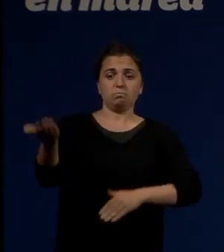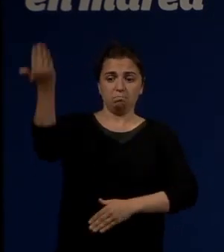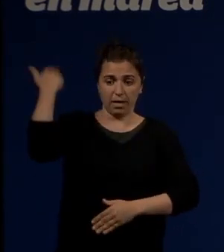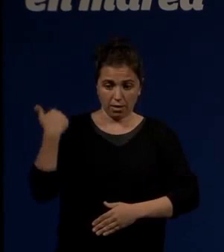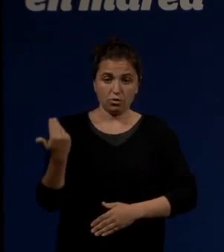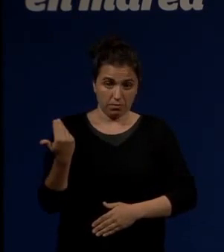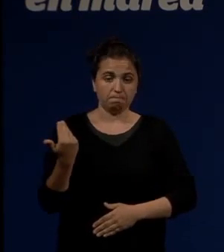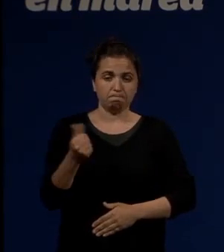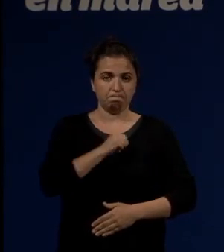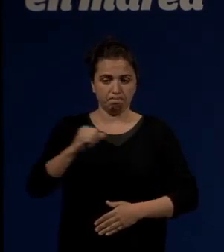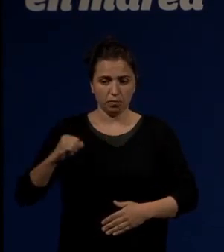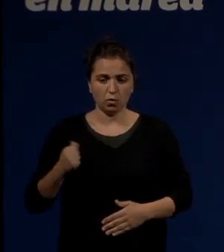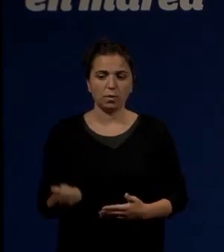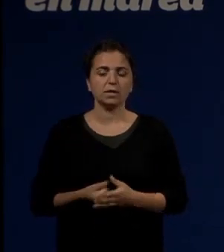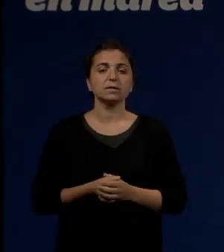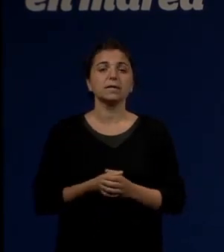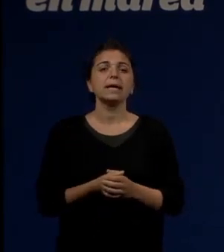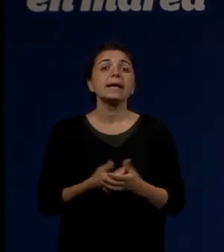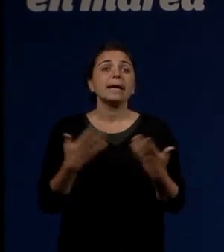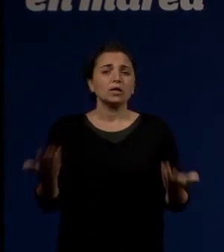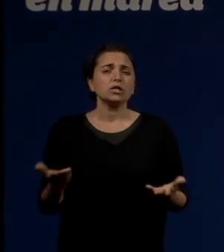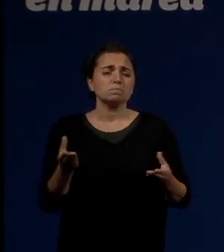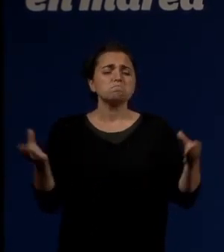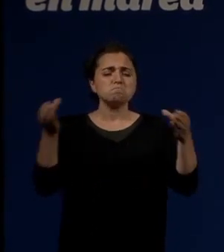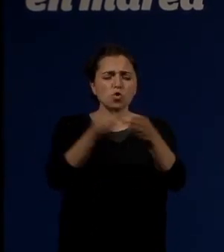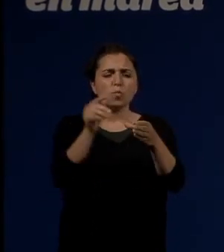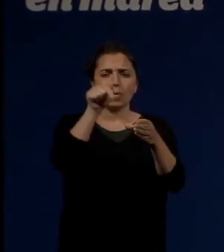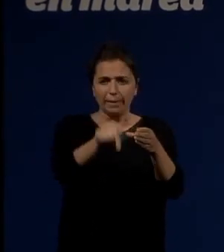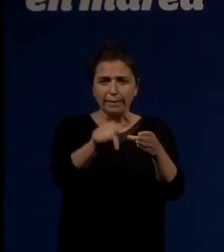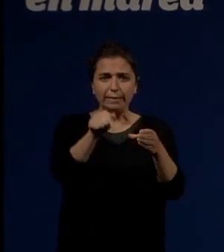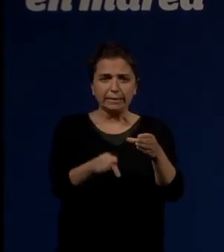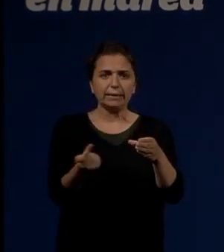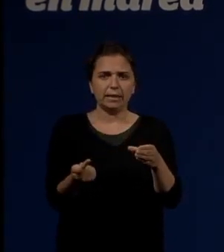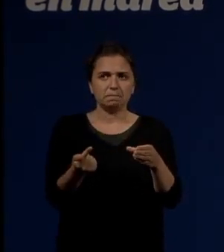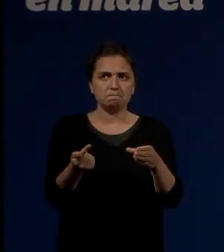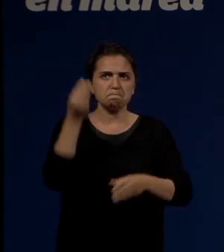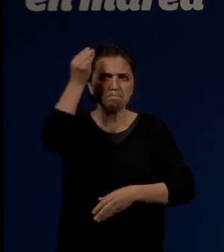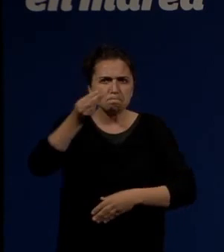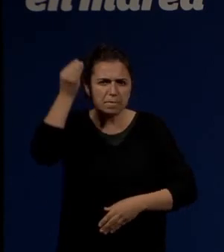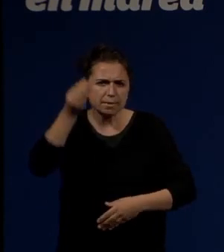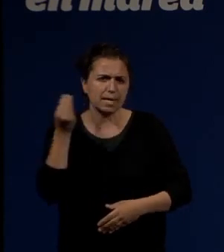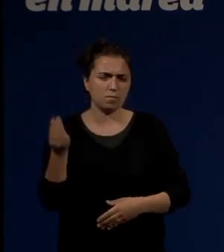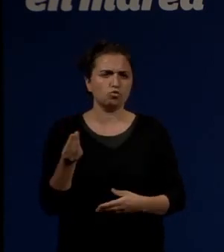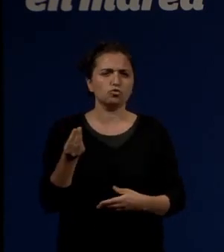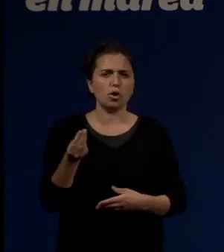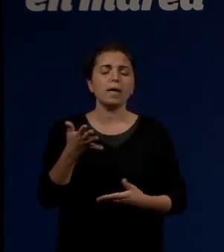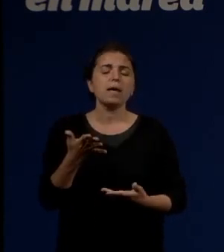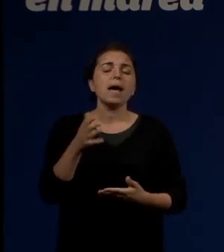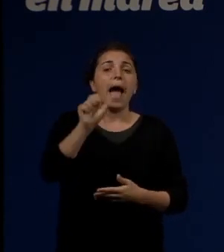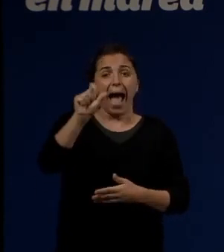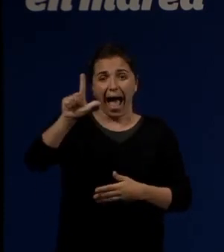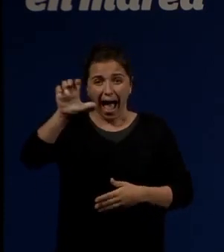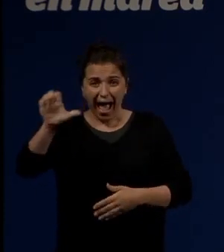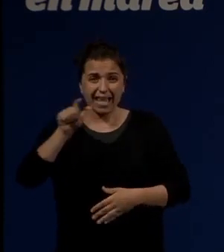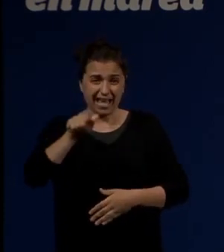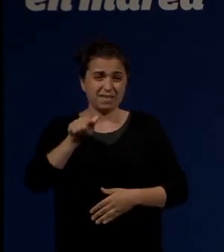a sonar aquela gran coalición nas que creemos, a través de AGE, Alternativa Galega de Esquerdas,